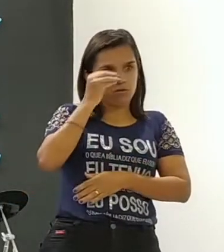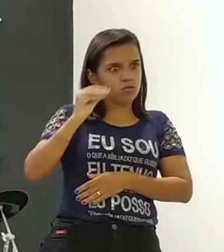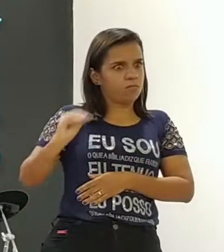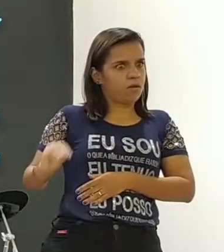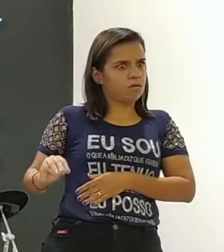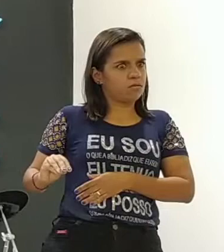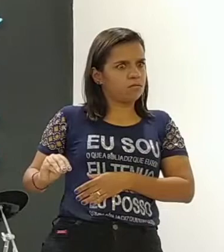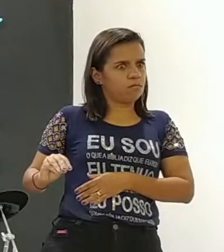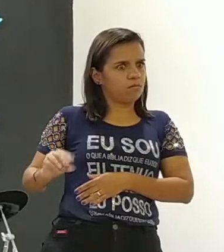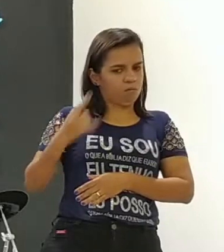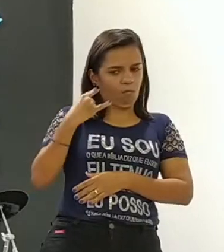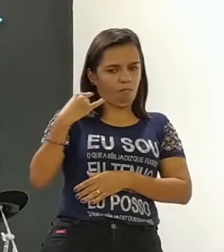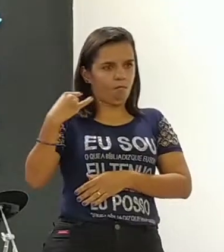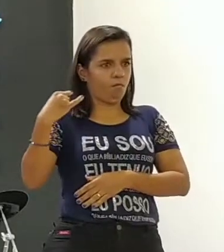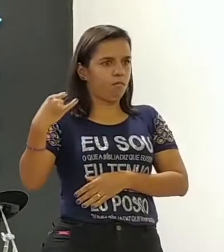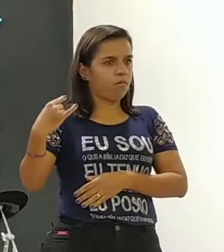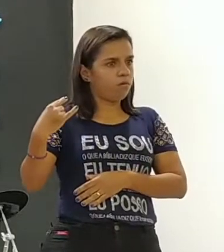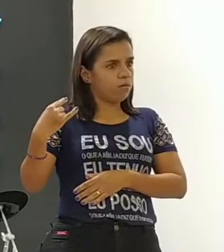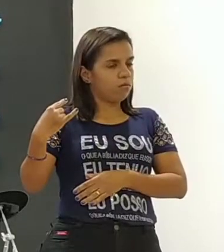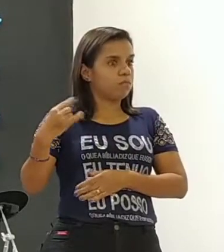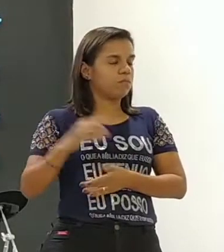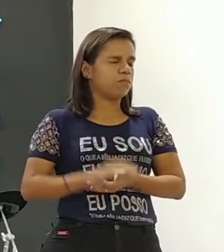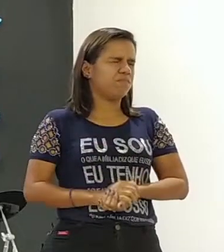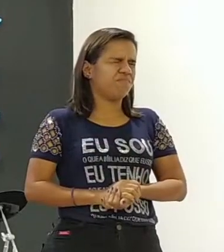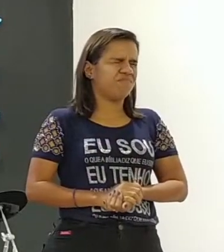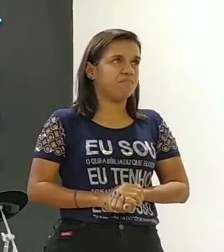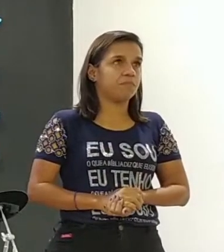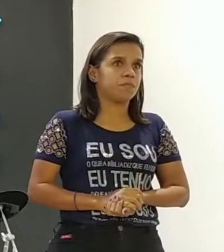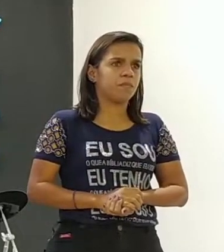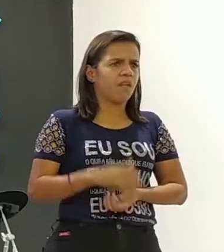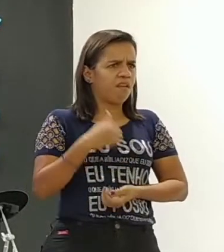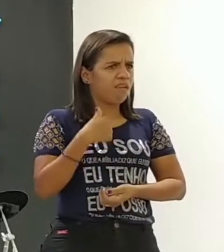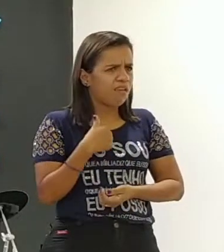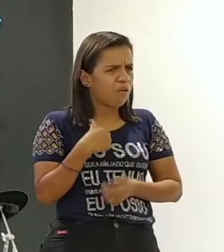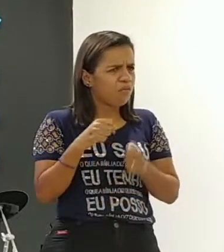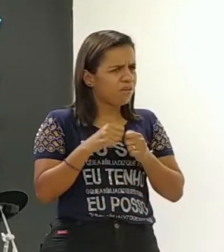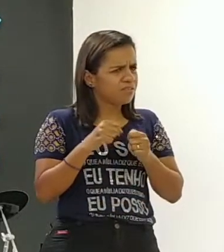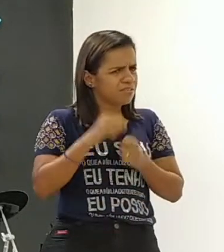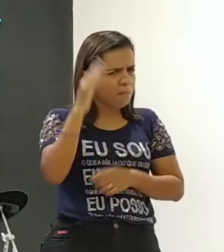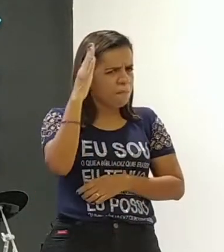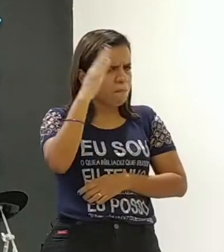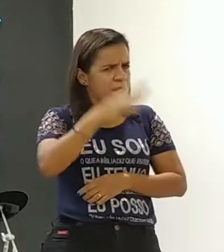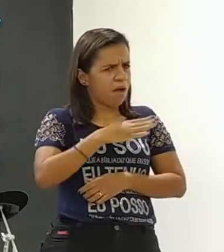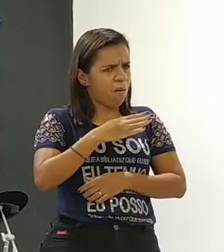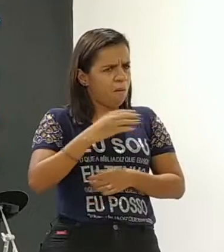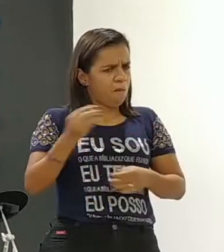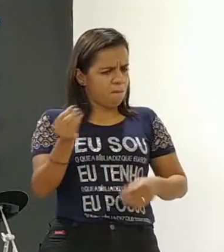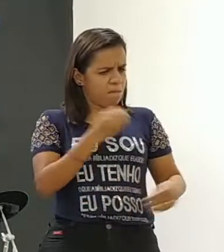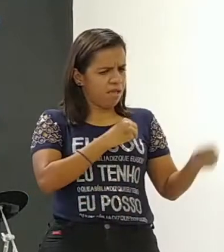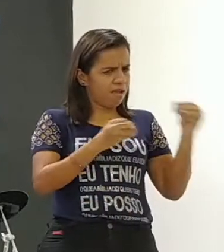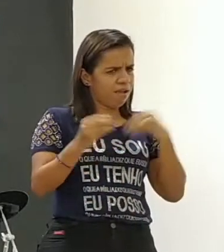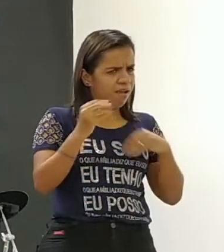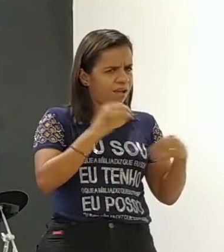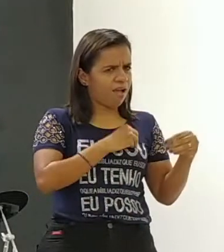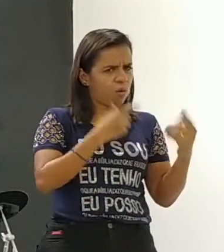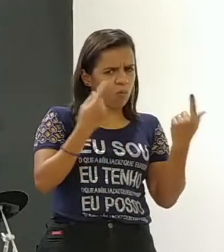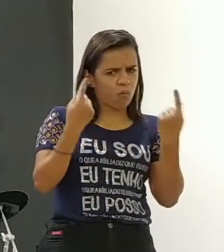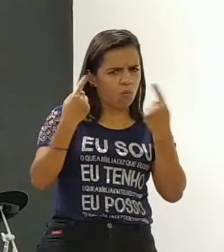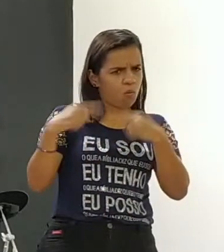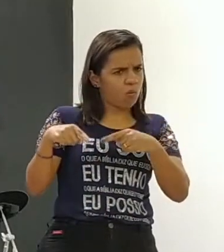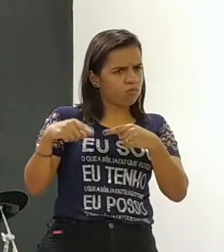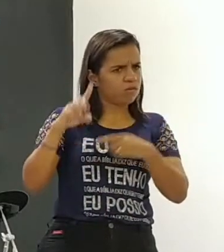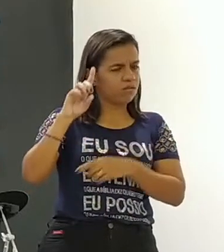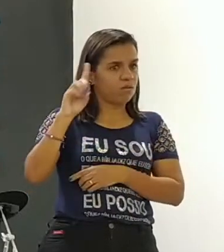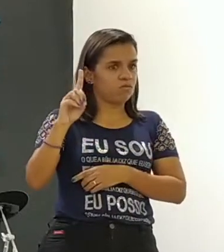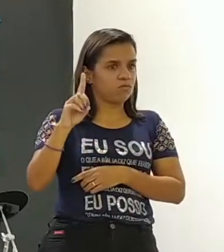Fidelidade. Ele chega a falar assim: poderia eu fazer algum mal ao meu Senhor e pecar contra Deus? E ele